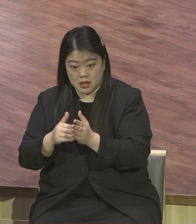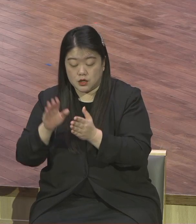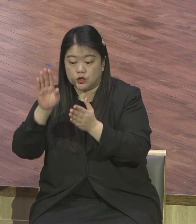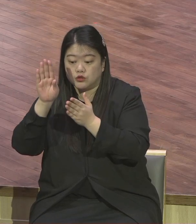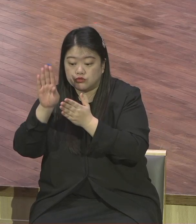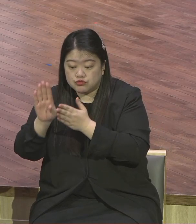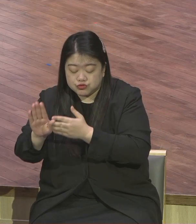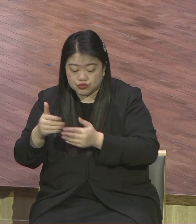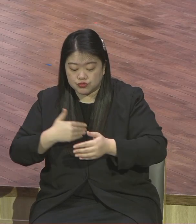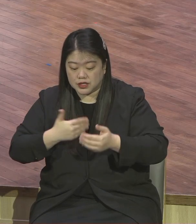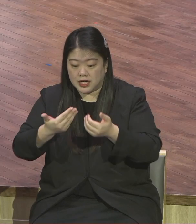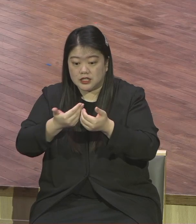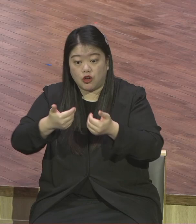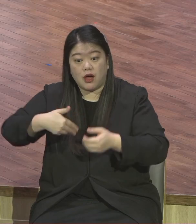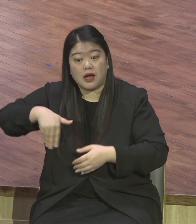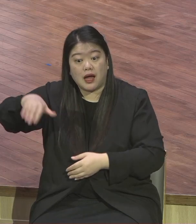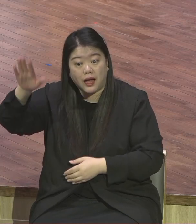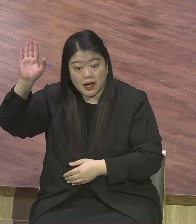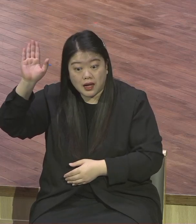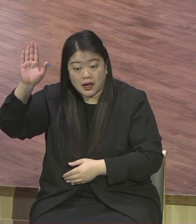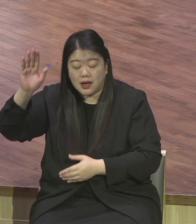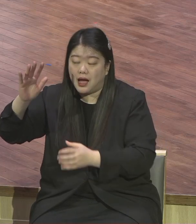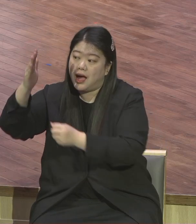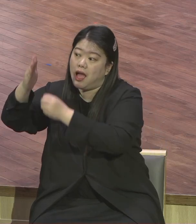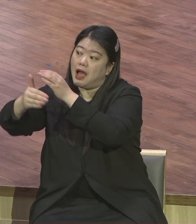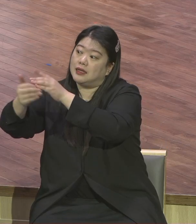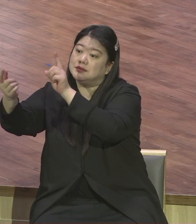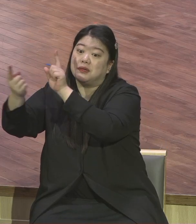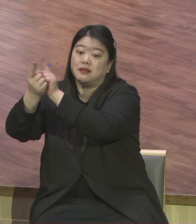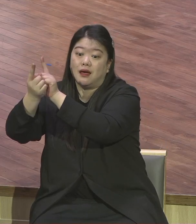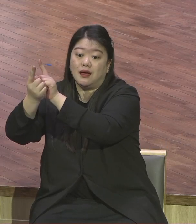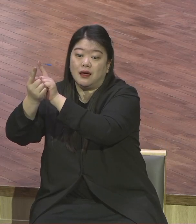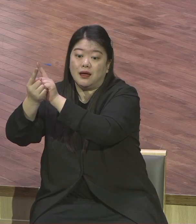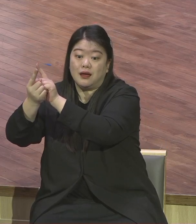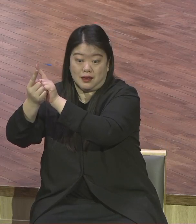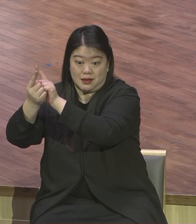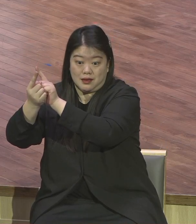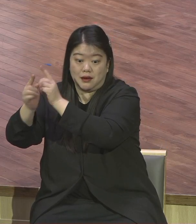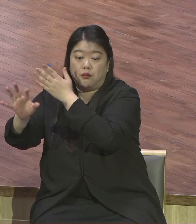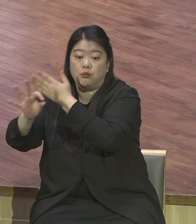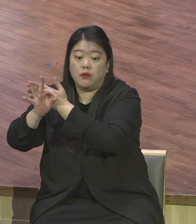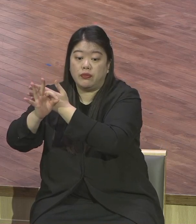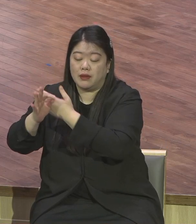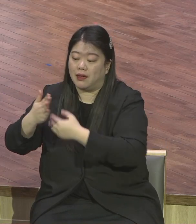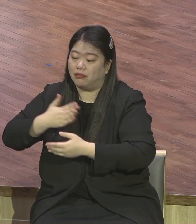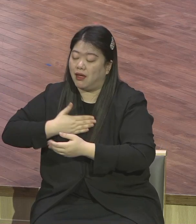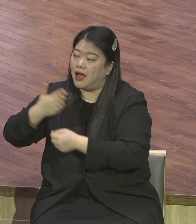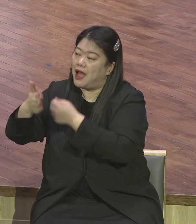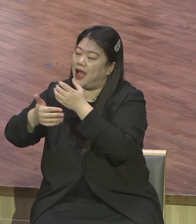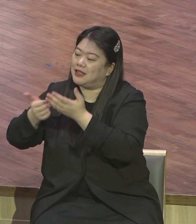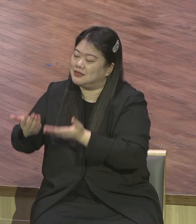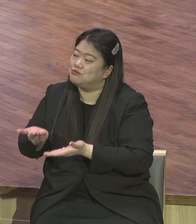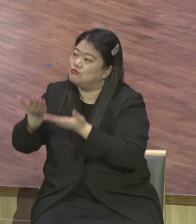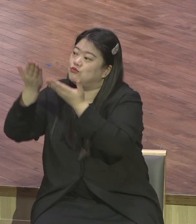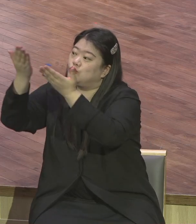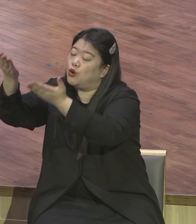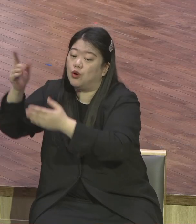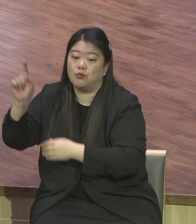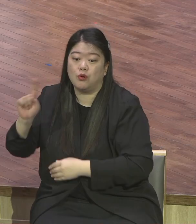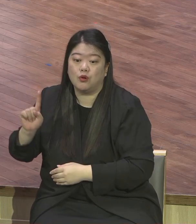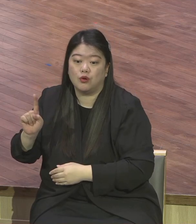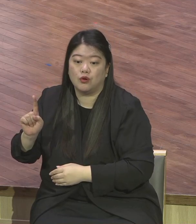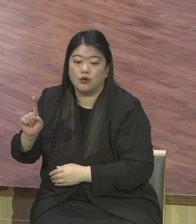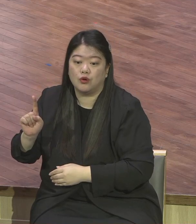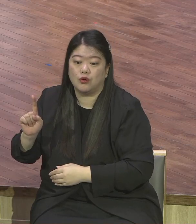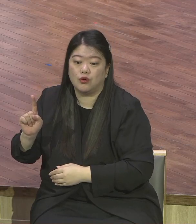순간 하나님 앞에 서야 되는데 뭘 가지고 서야 되겠어요? 타고르처럼 생명이